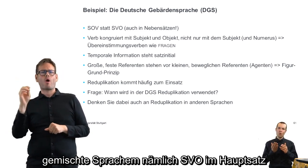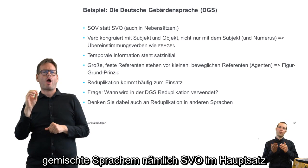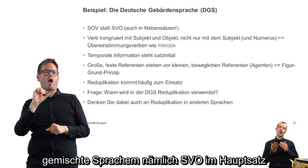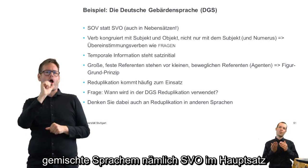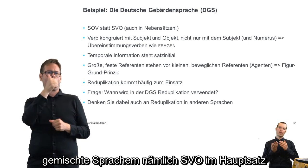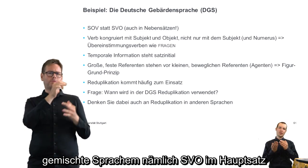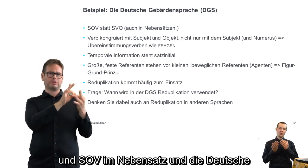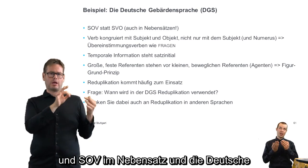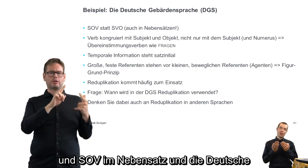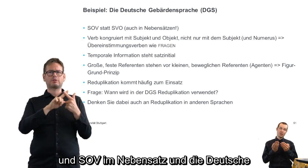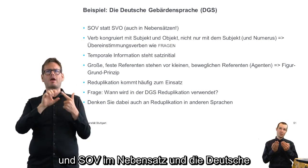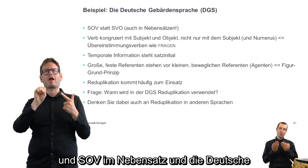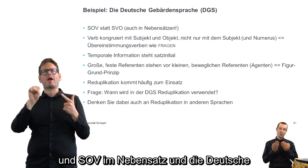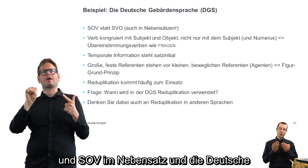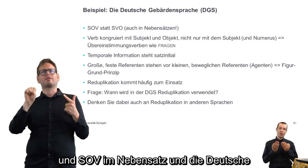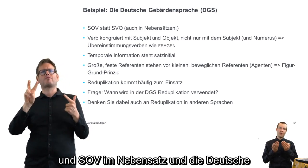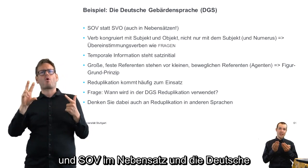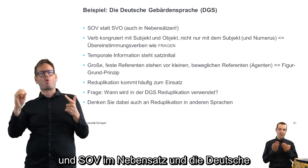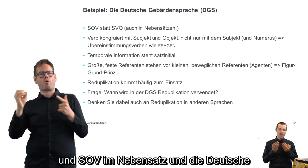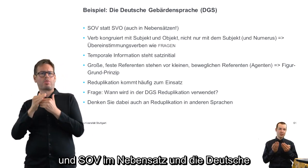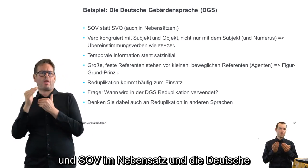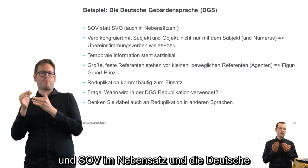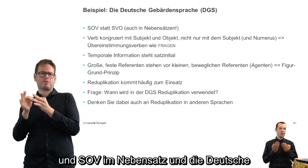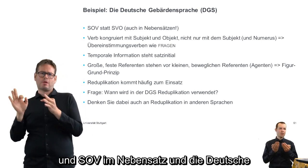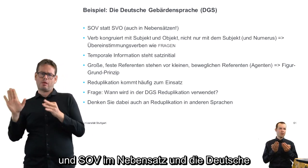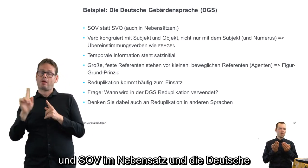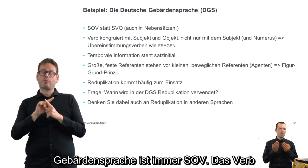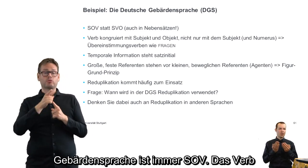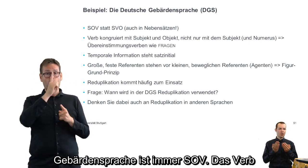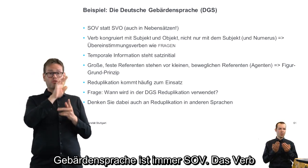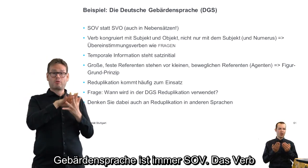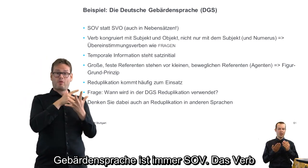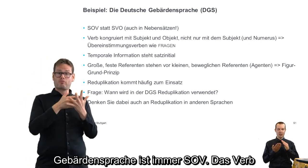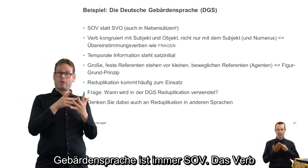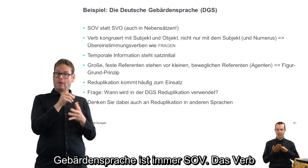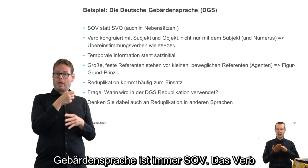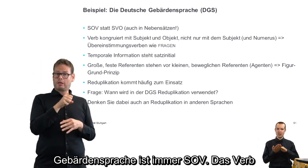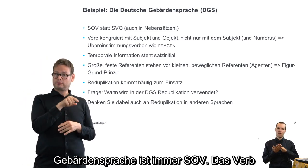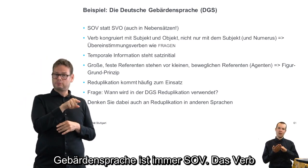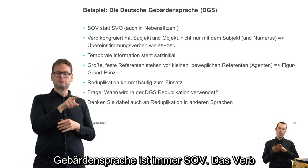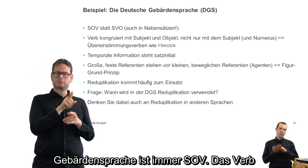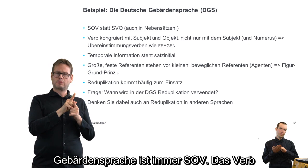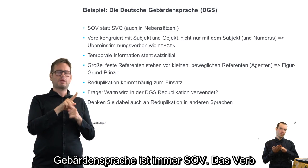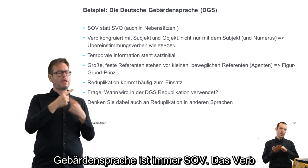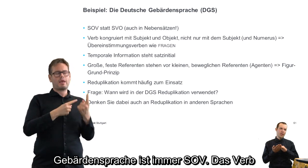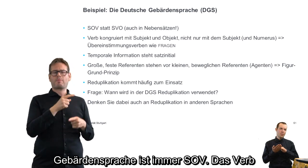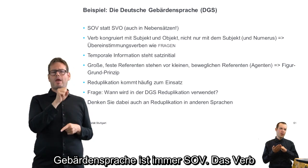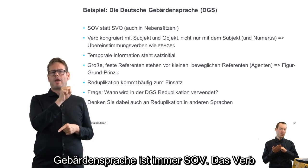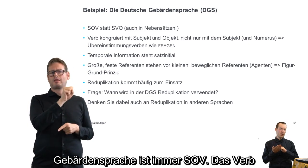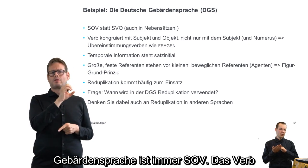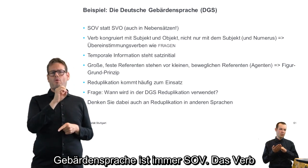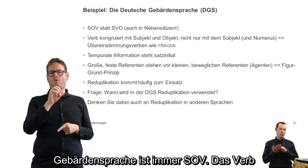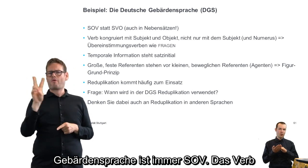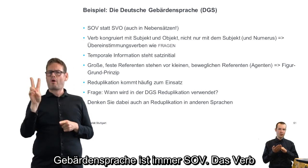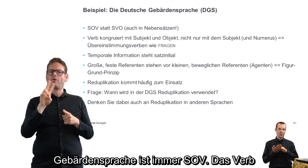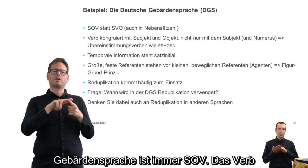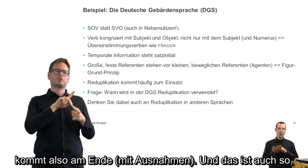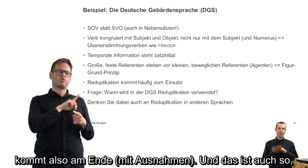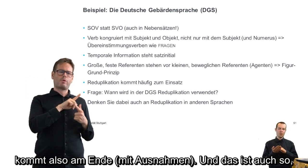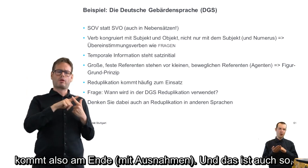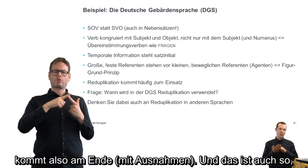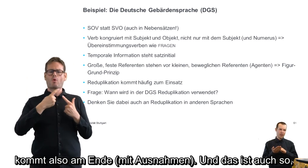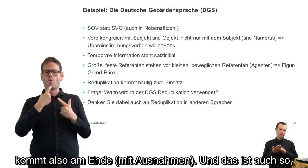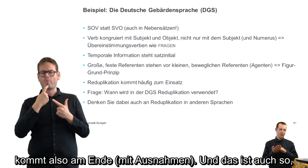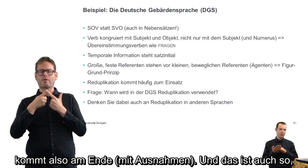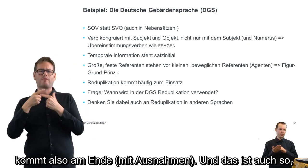SVO im Hauptsatz und SOV im Nebensatz und die deutsche Gebärdensprache ist immer SOV das